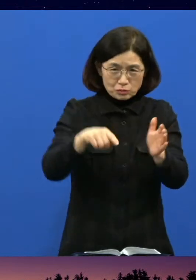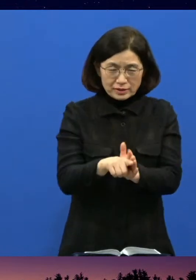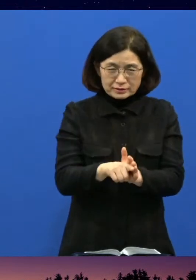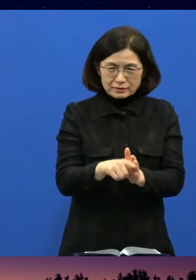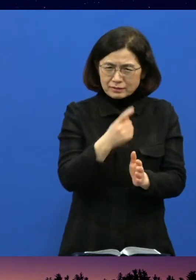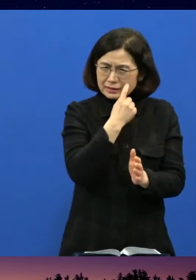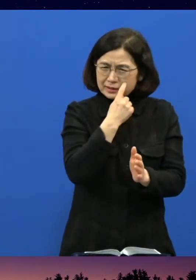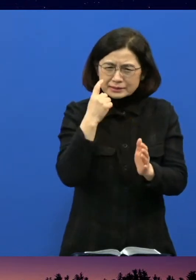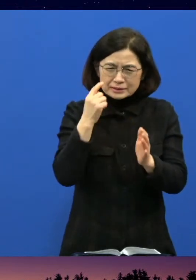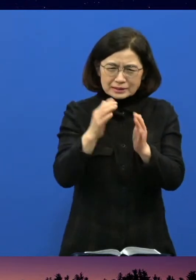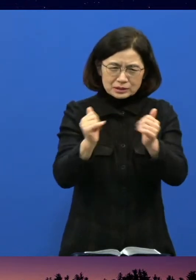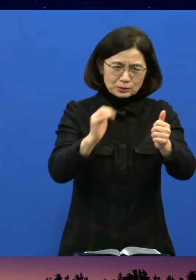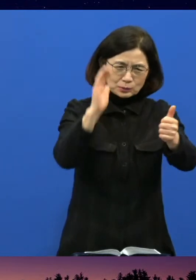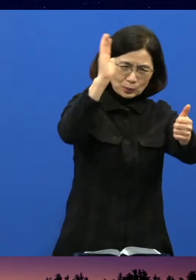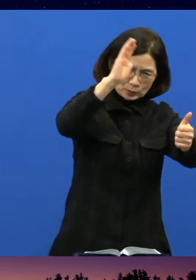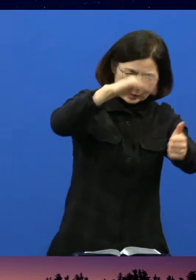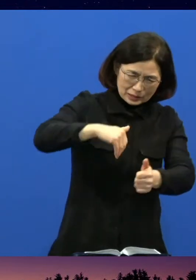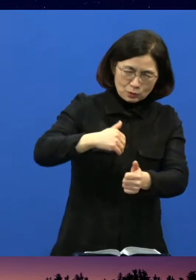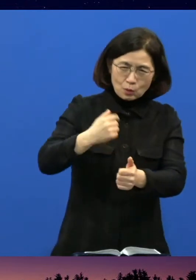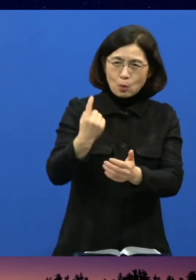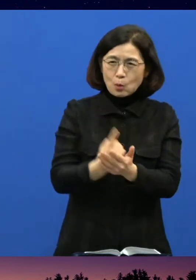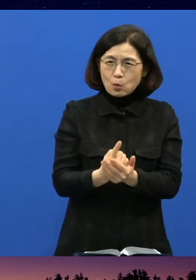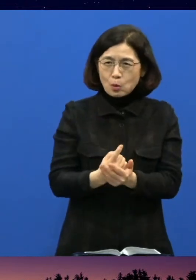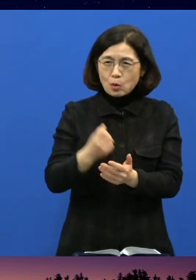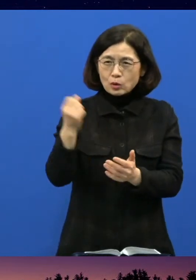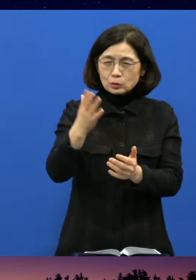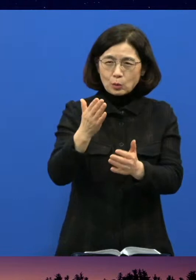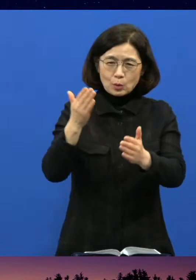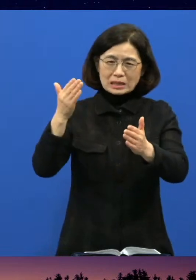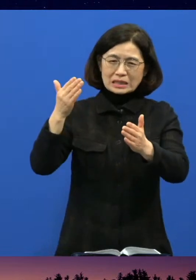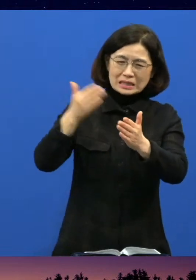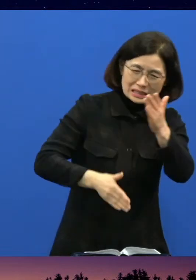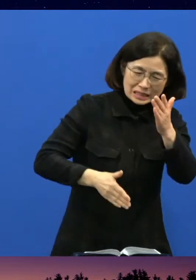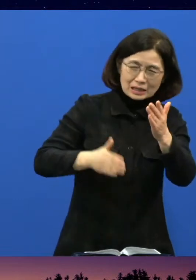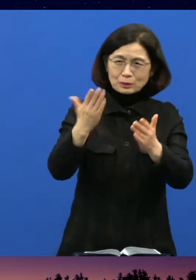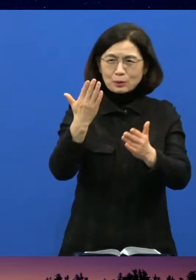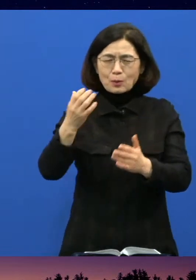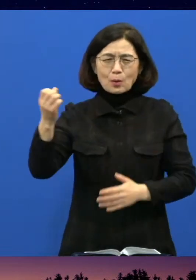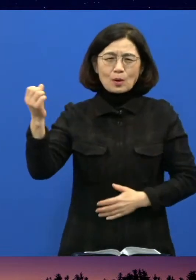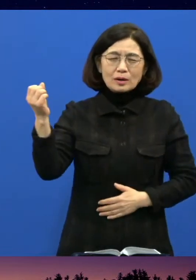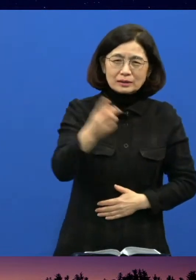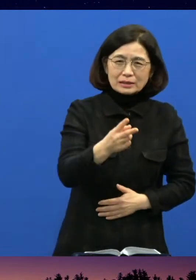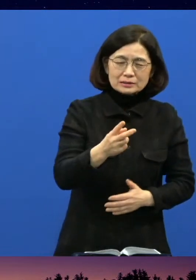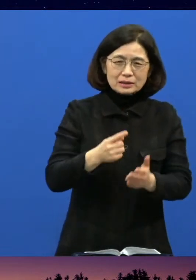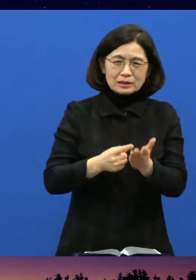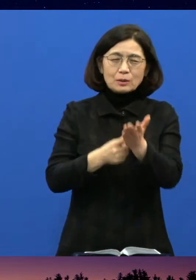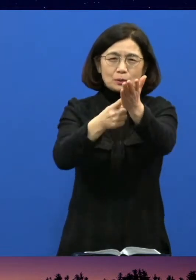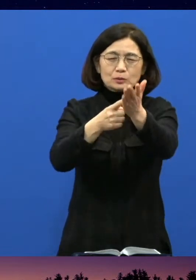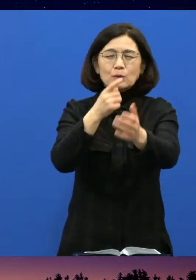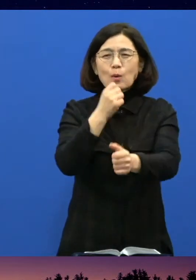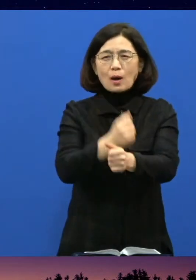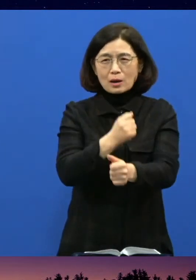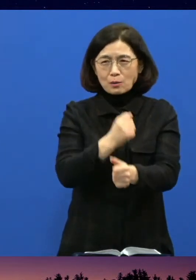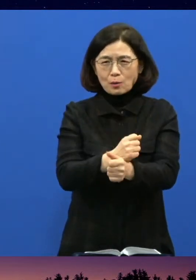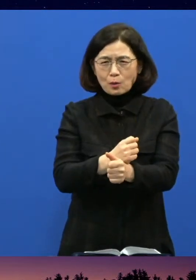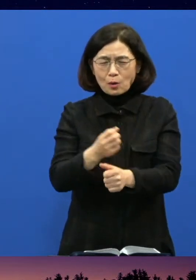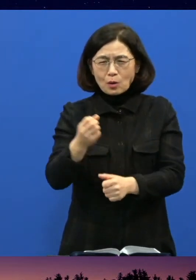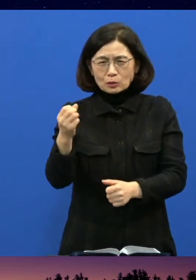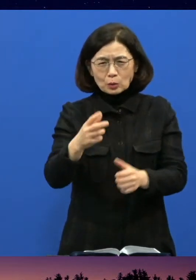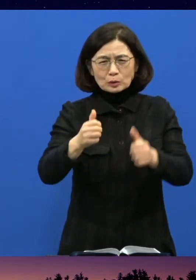되고, 또 잘못하면 기각되고, 또 다시 소송하고, 또 며칠 날 오라고